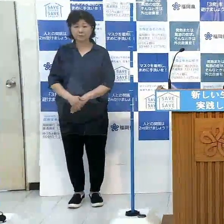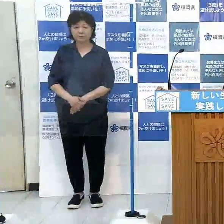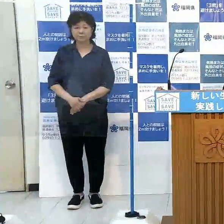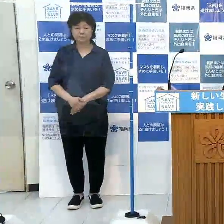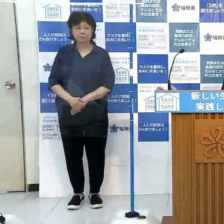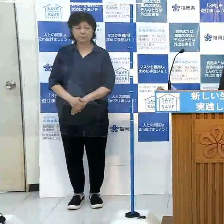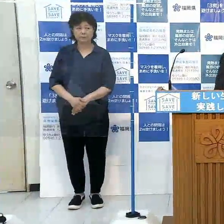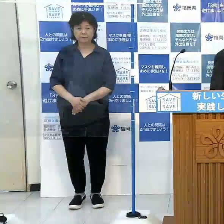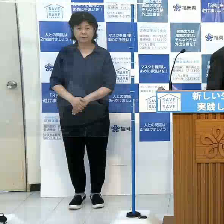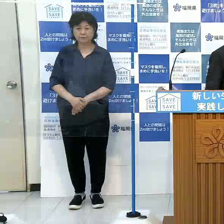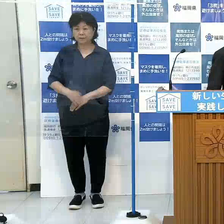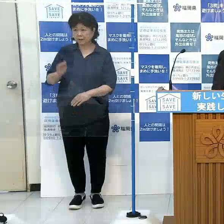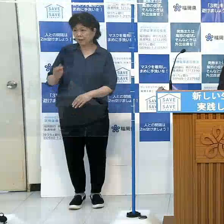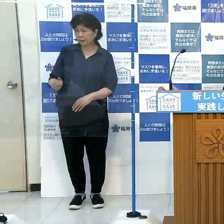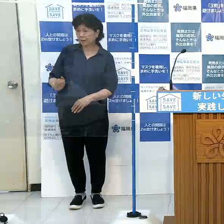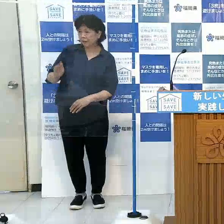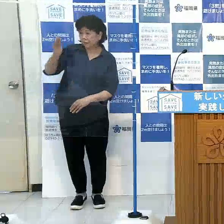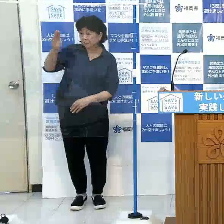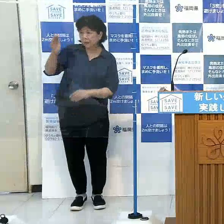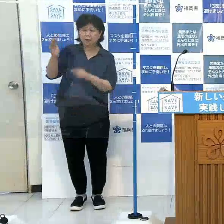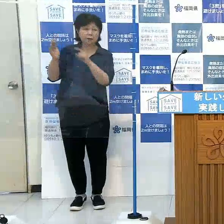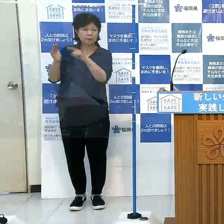初めの山の時は、